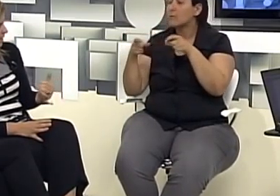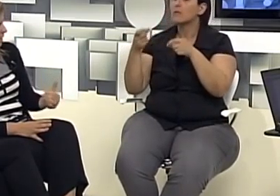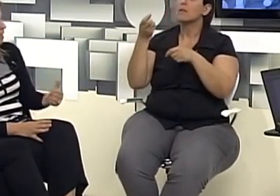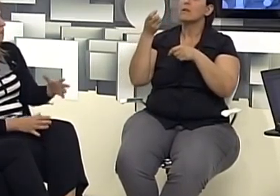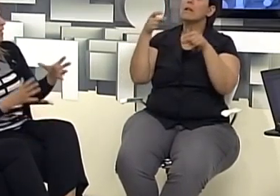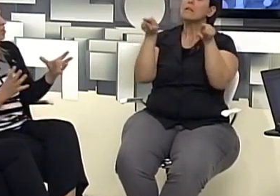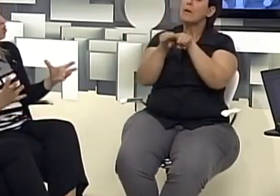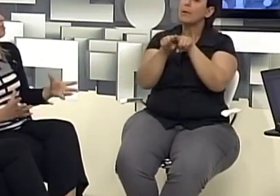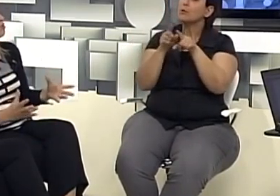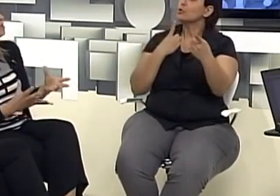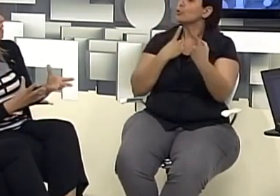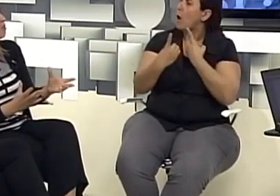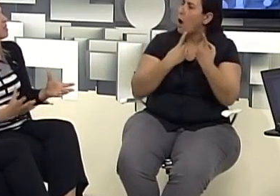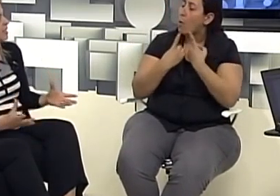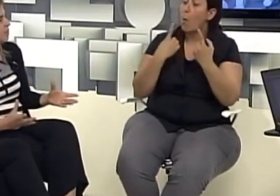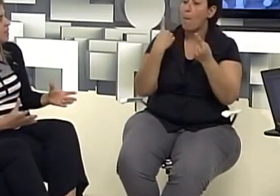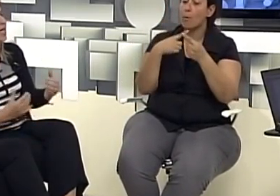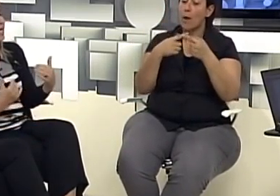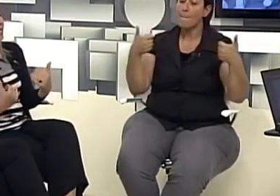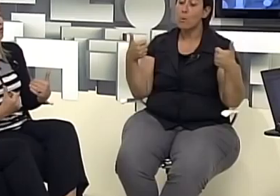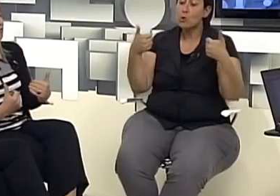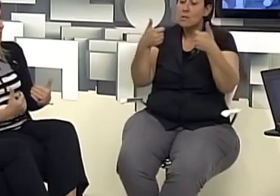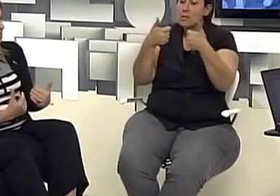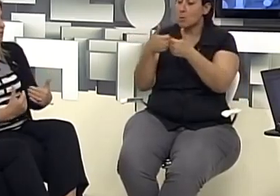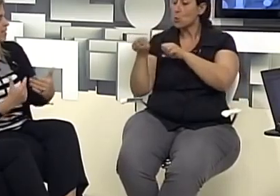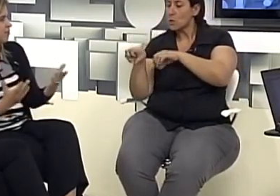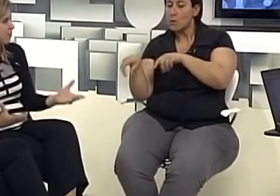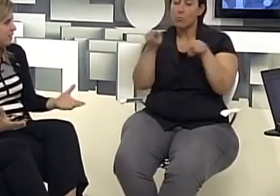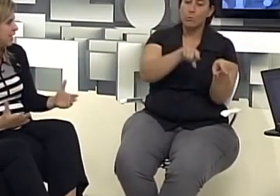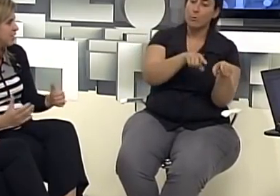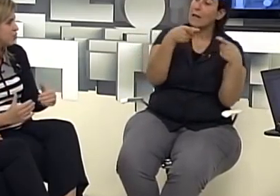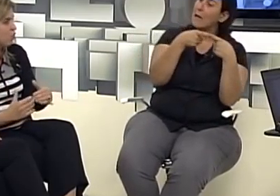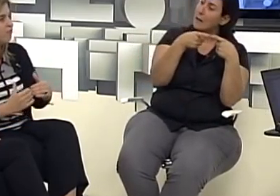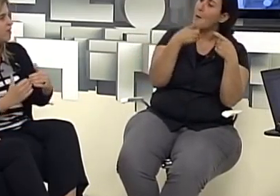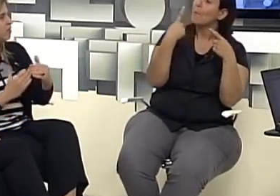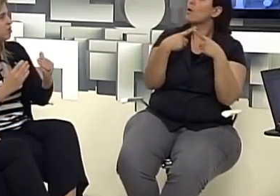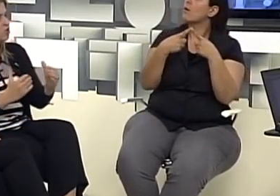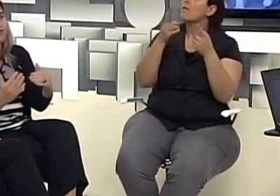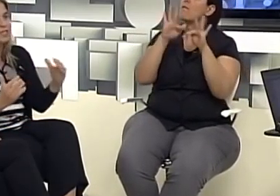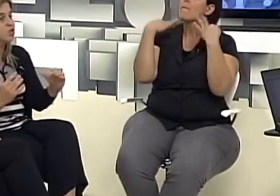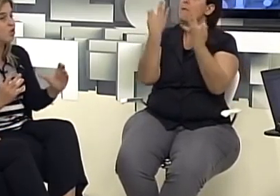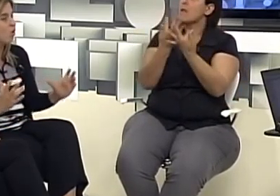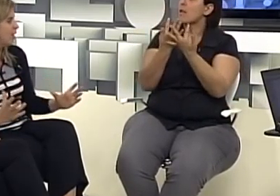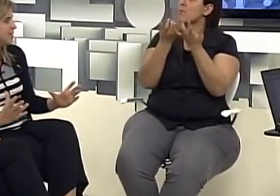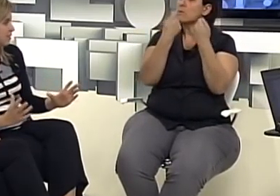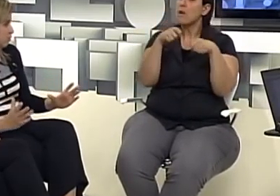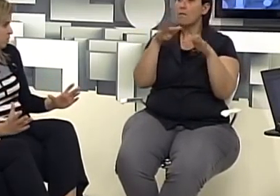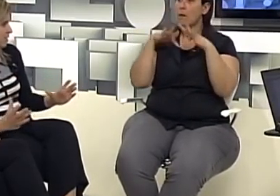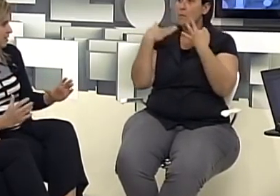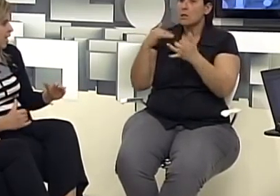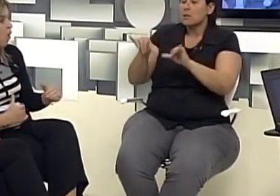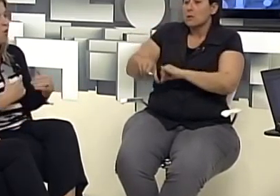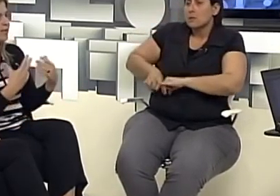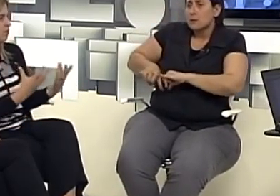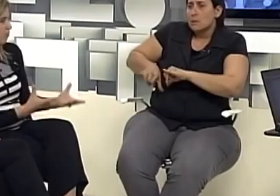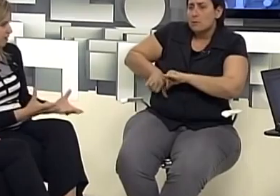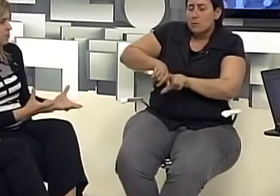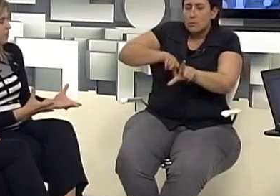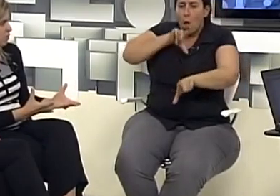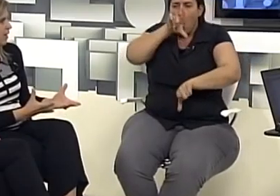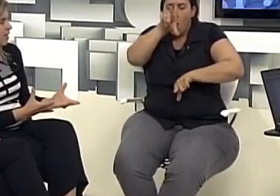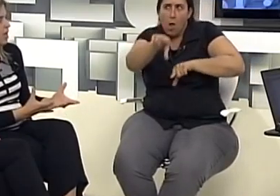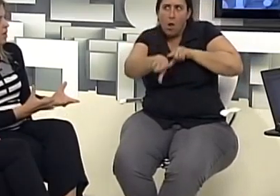com a clínica, para que a gente se aproxime e não faça com que essa família sofra no sentido de fazer escolhas tão duras, né? Ou então